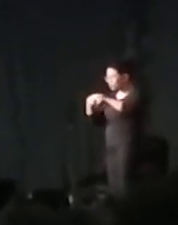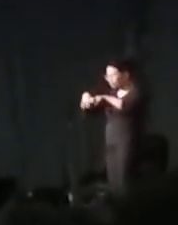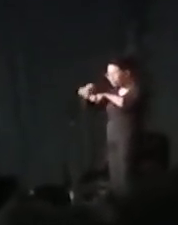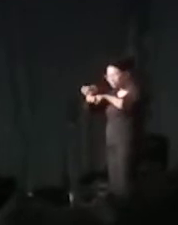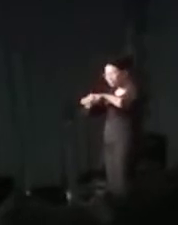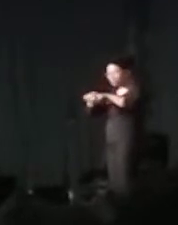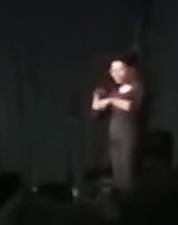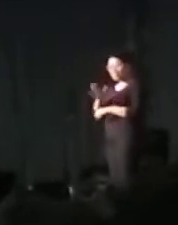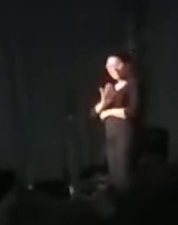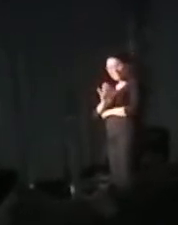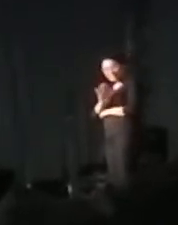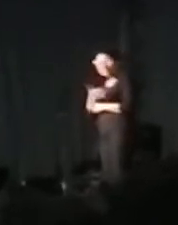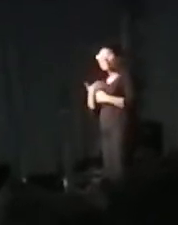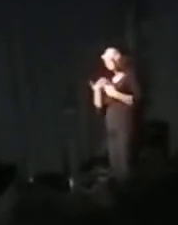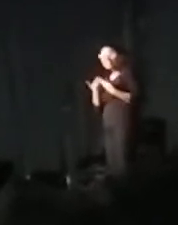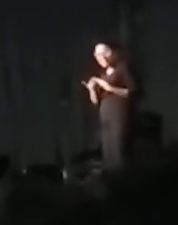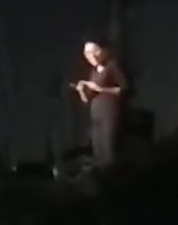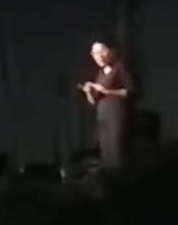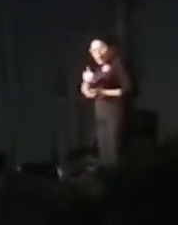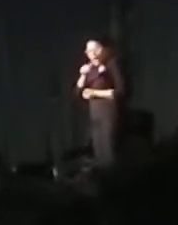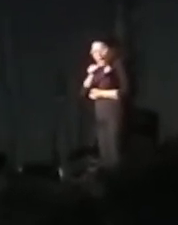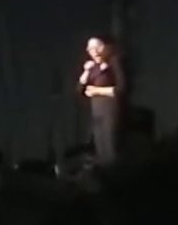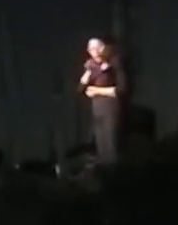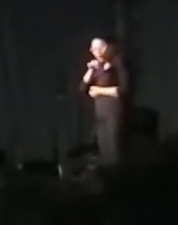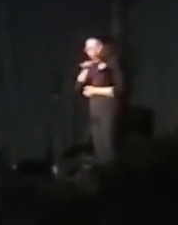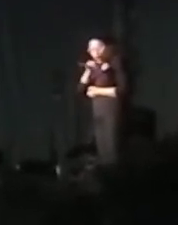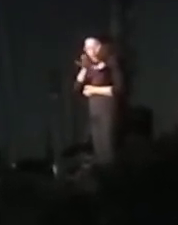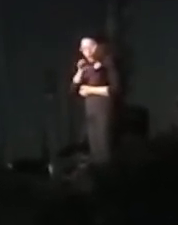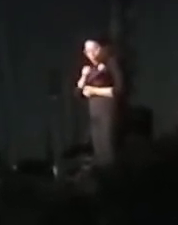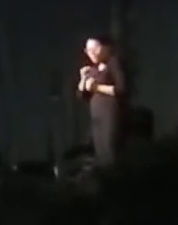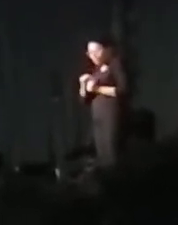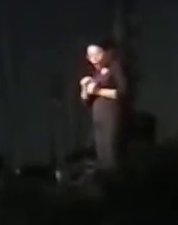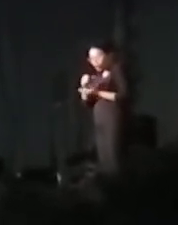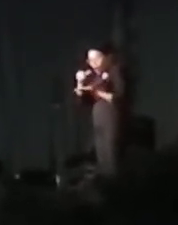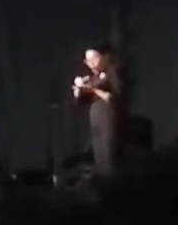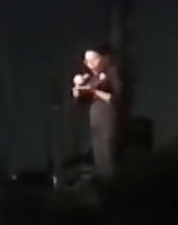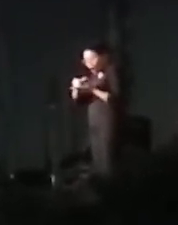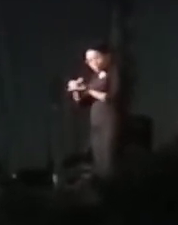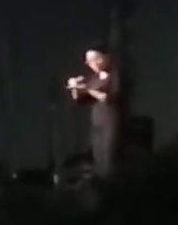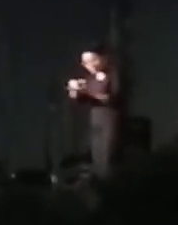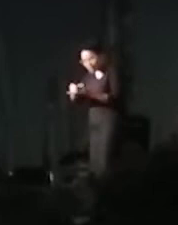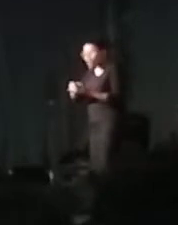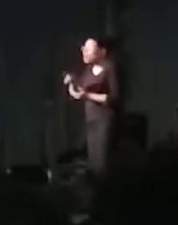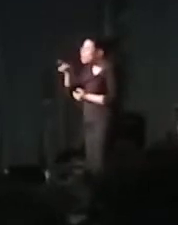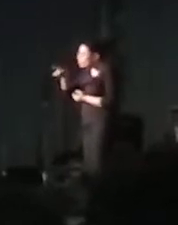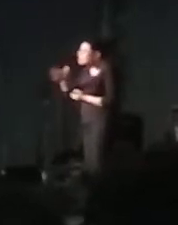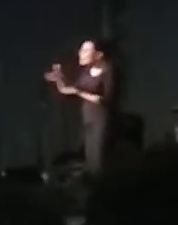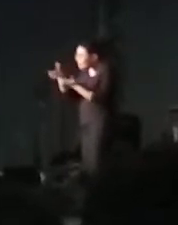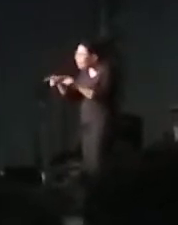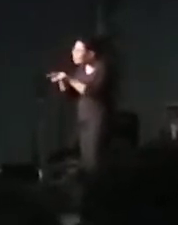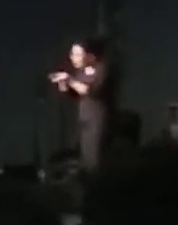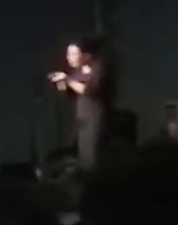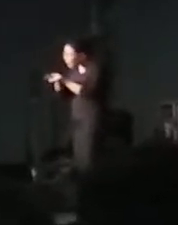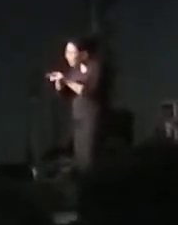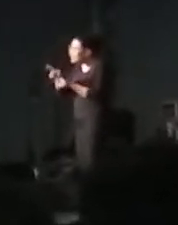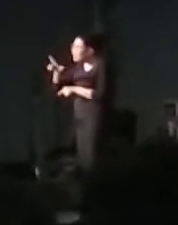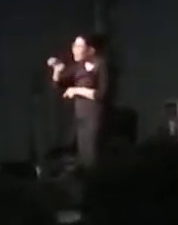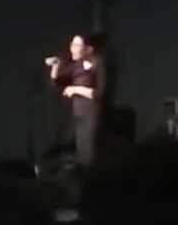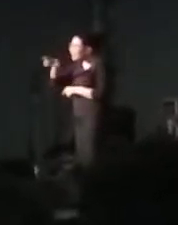falar: Antônio, posso te trazer um copo d'água? O senhor quer também, seu Leandro?